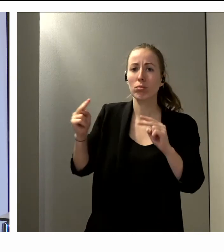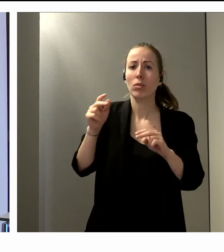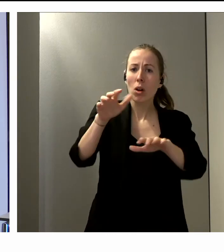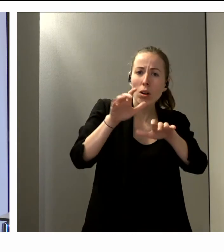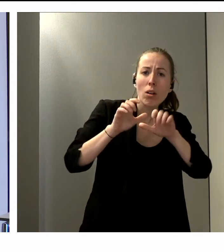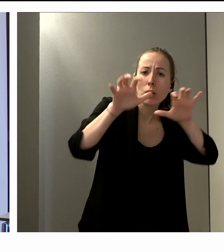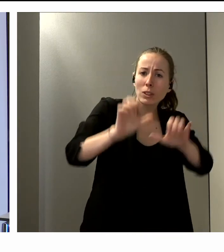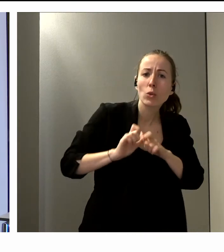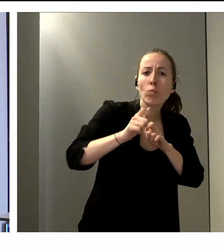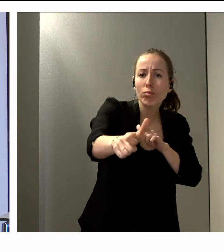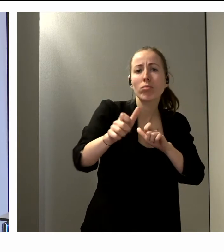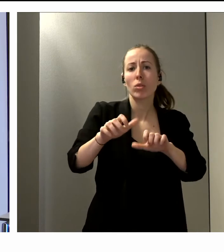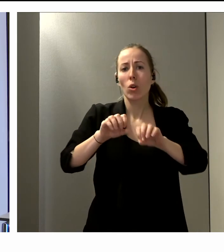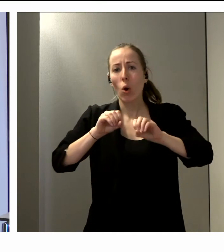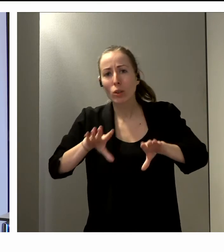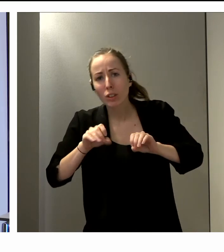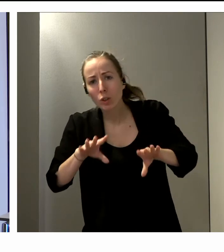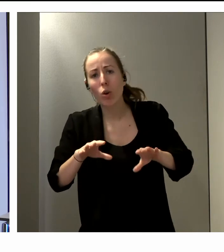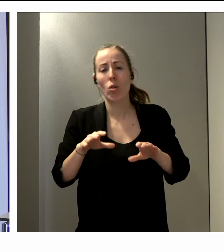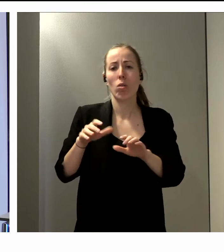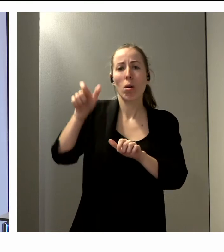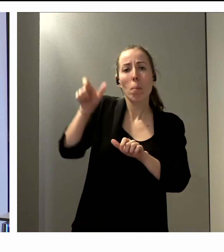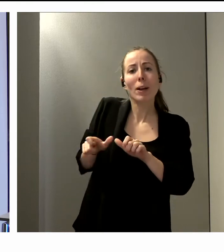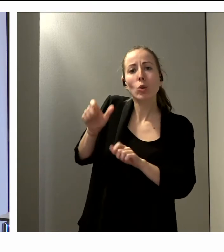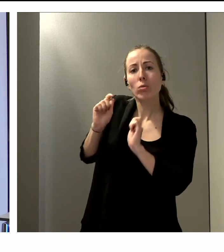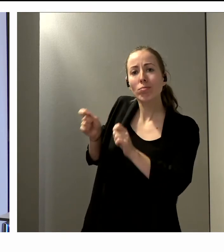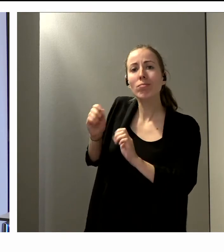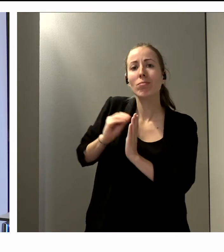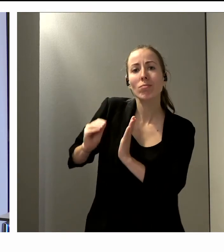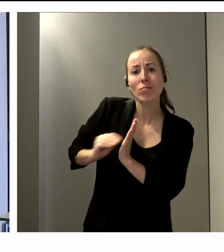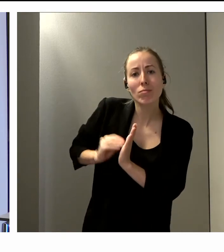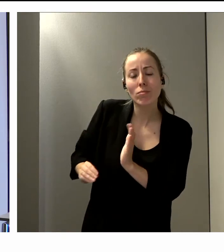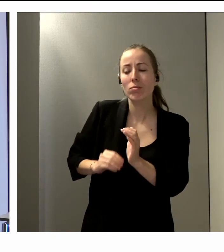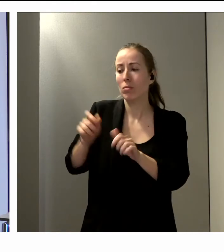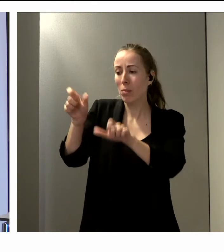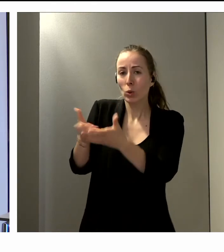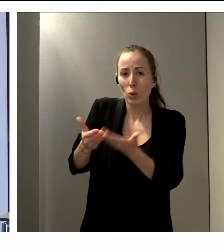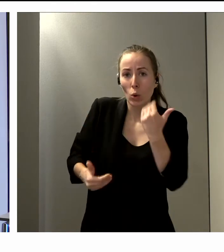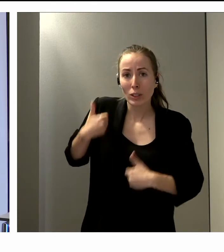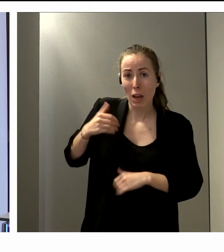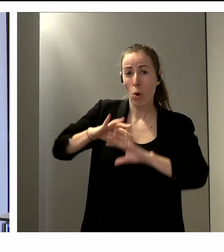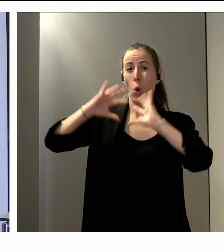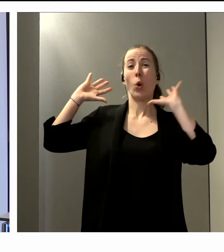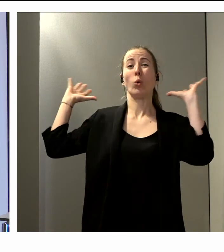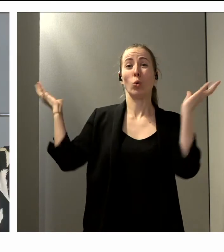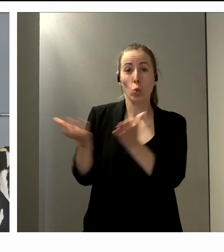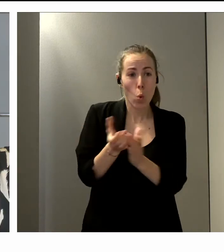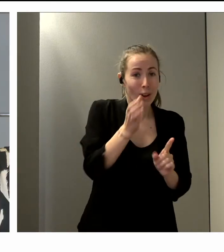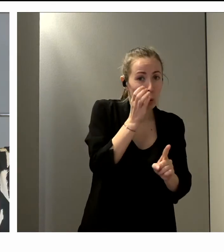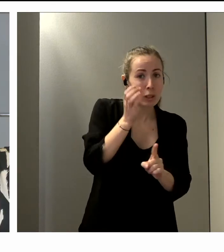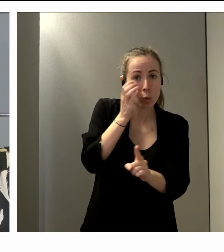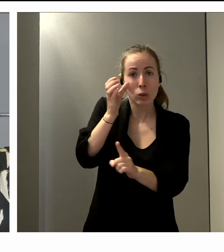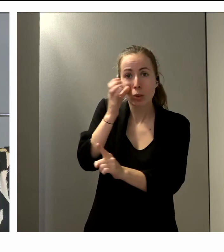prenantes. Des enseignants, les preneurs de notes, les étudiants en situation de handicap, que toutes les parties prenantes puissent être